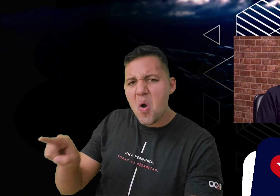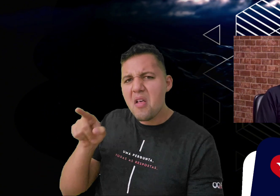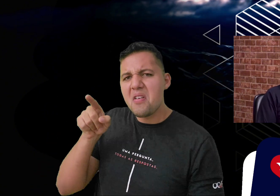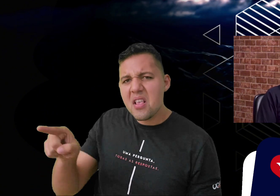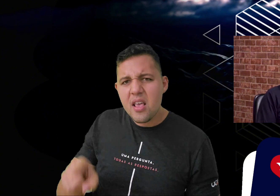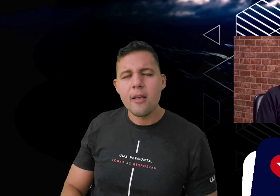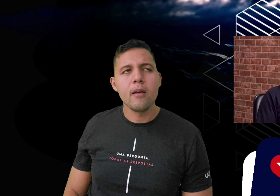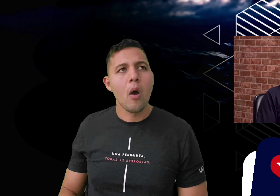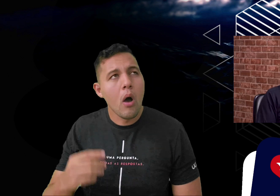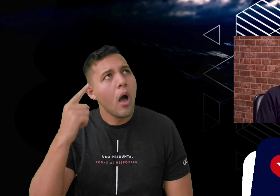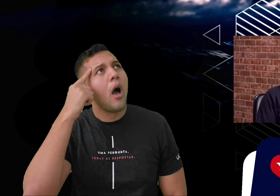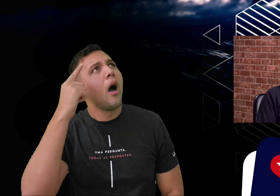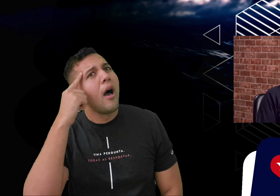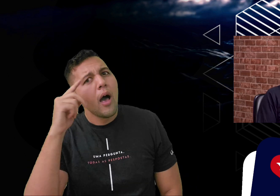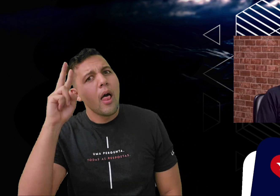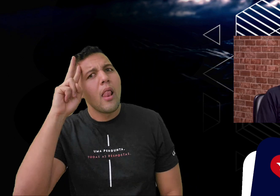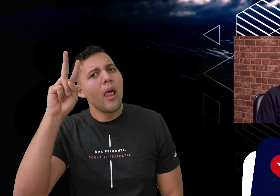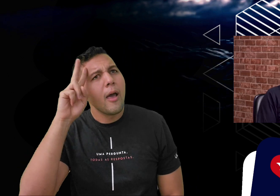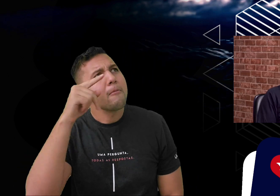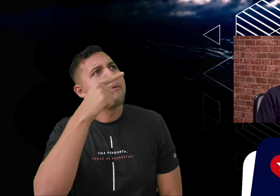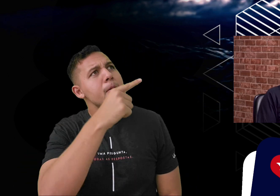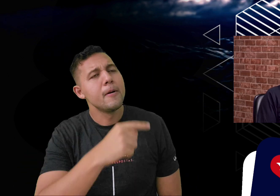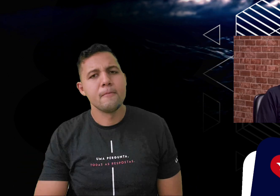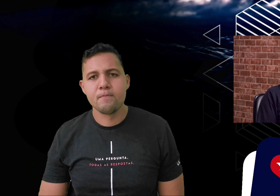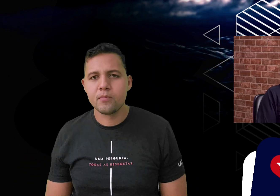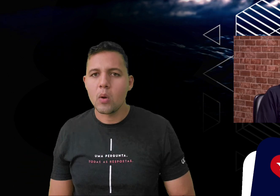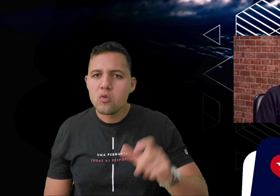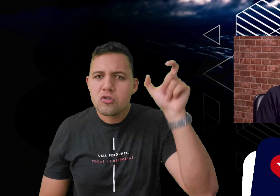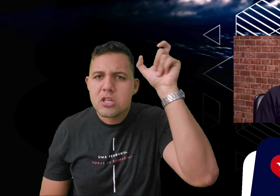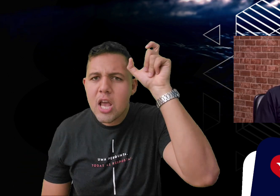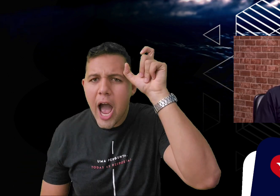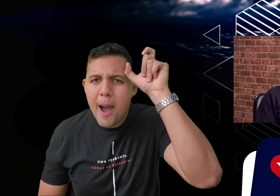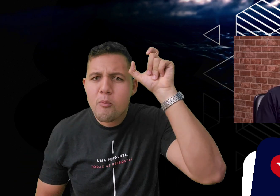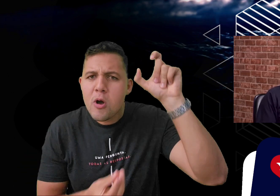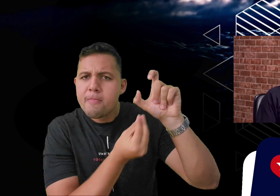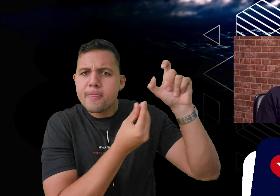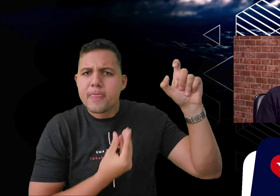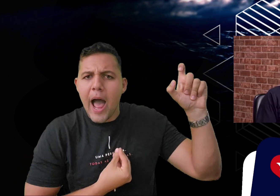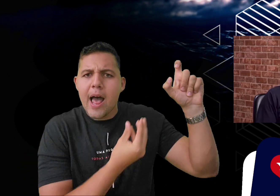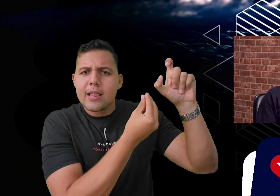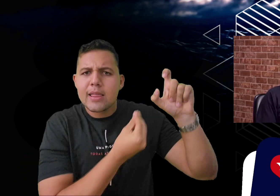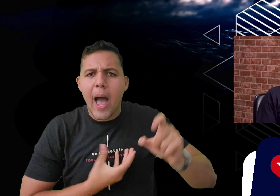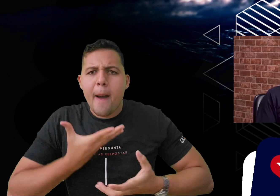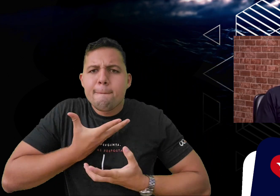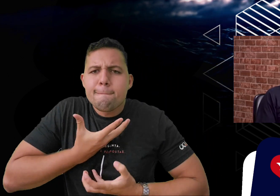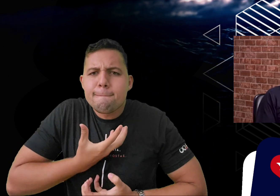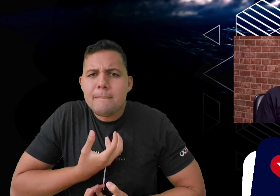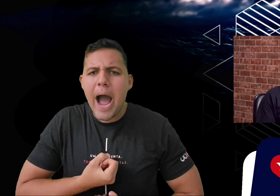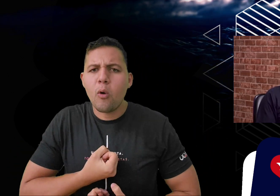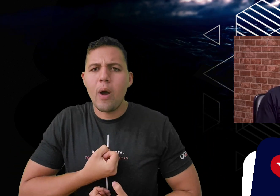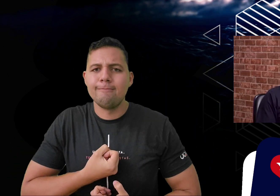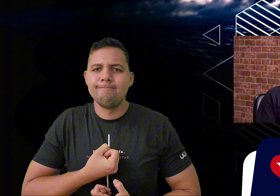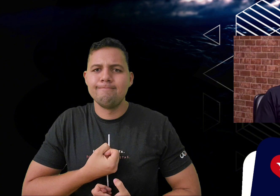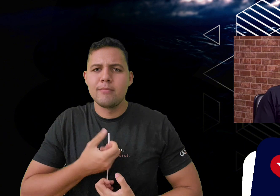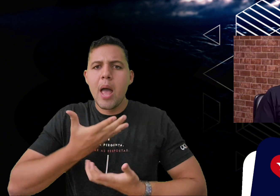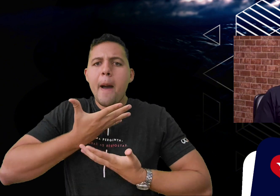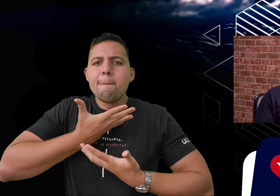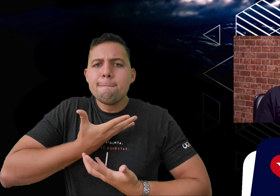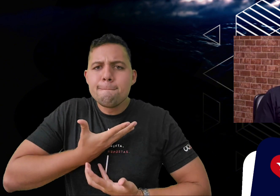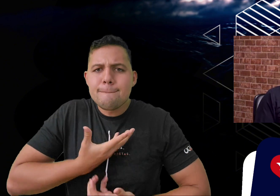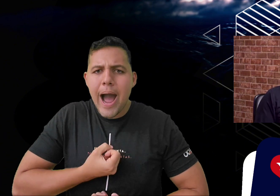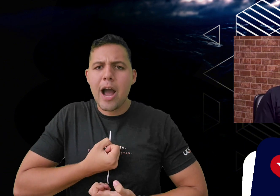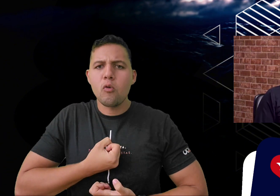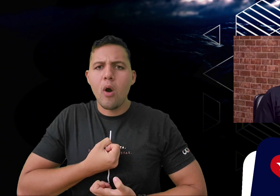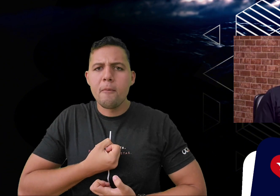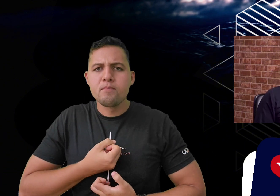trate o fulano como se tivesse morrido para você. Então ele alimenta essa mágoa para que você fique longe e você